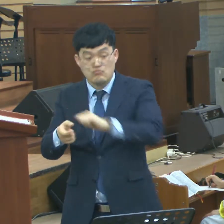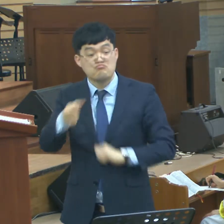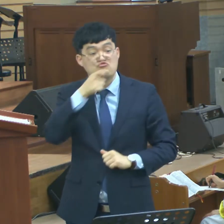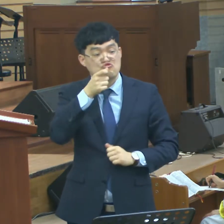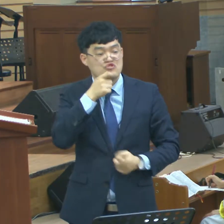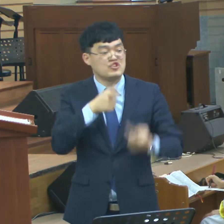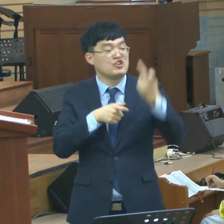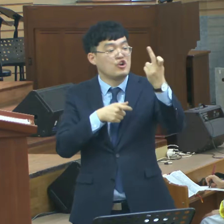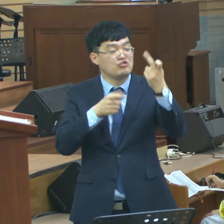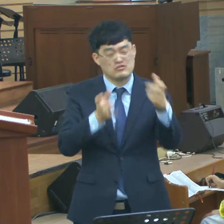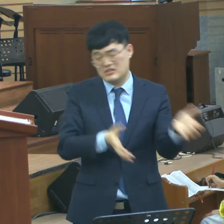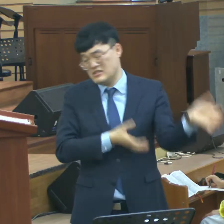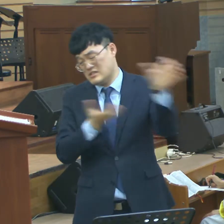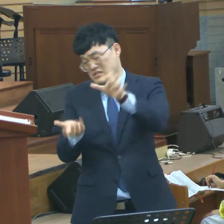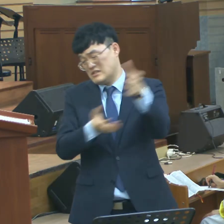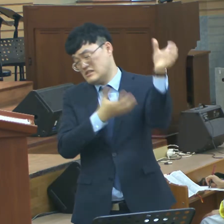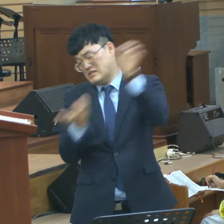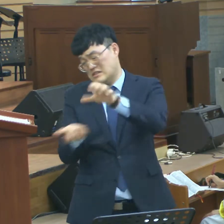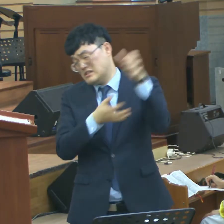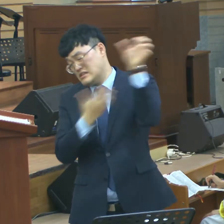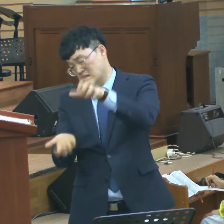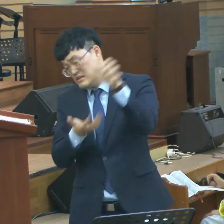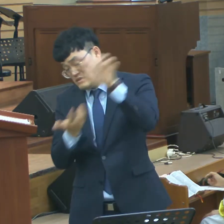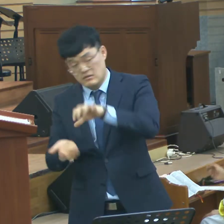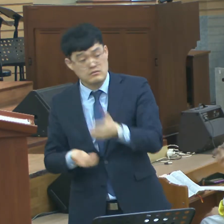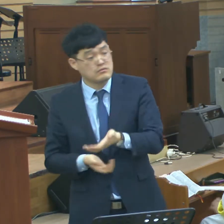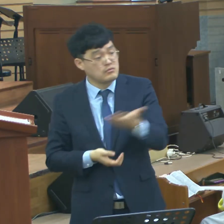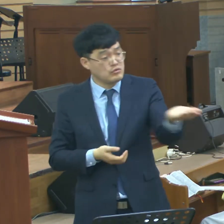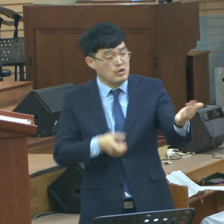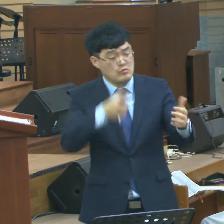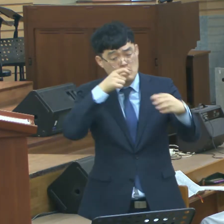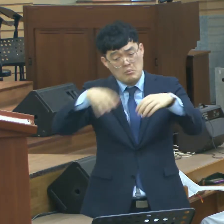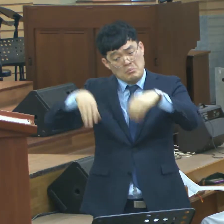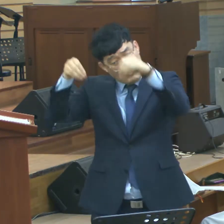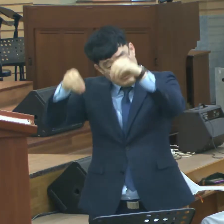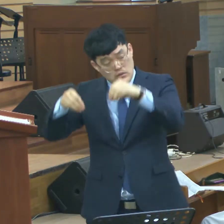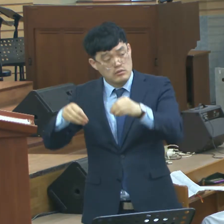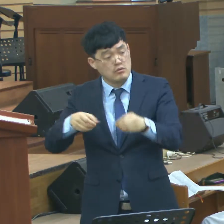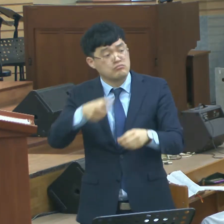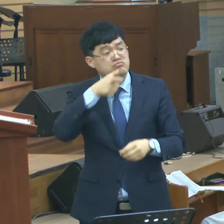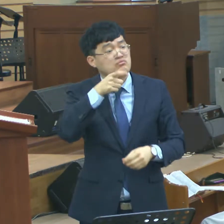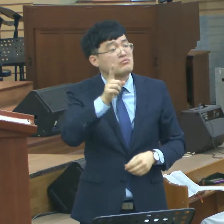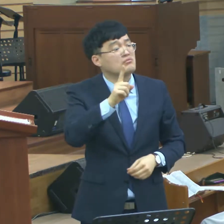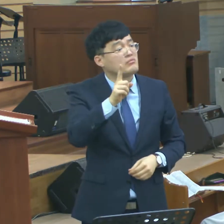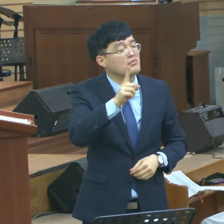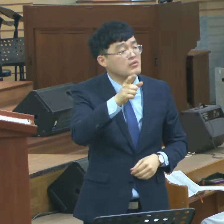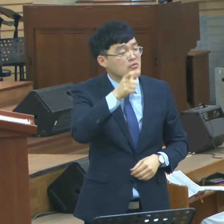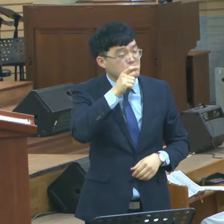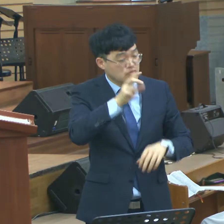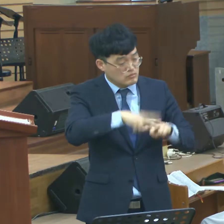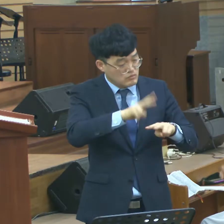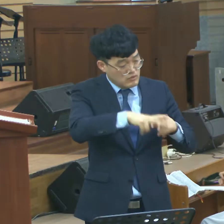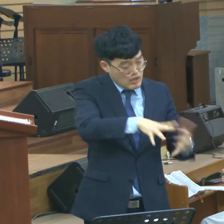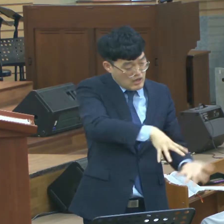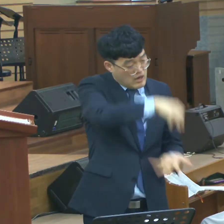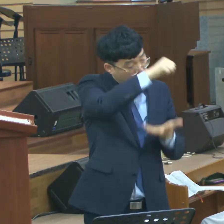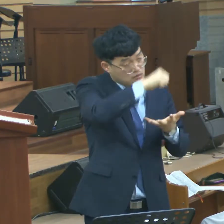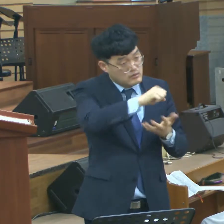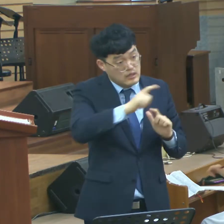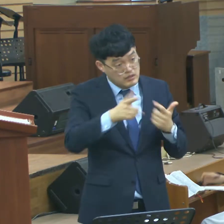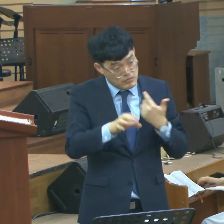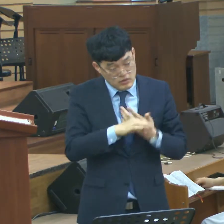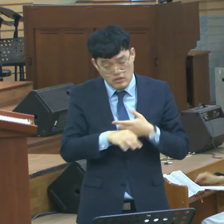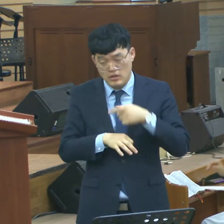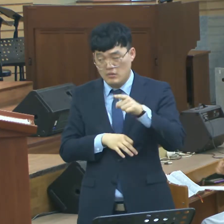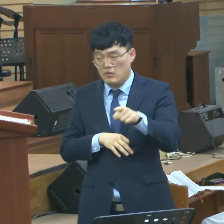거예요. 당시에 기근이 심했는데 물이 어디 있을까? 어디선가 샘이 있어서 물을 받아왔든지 아니면